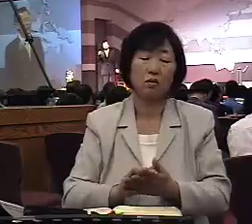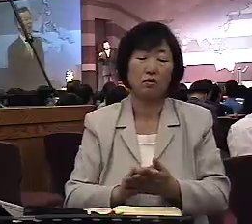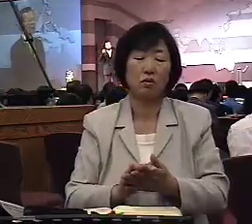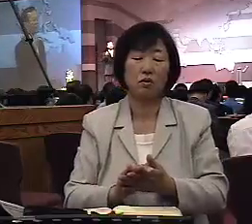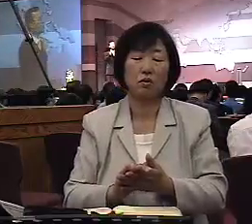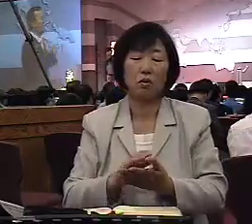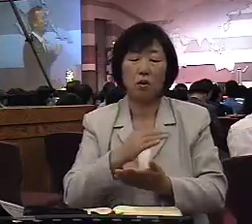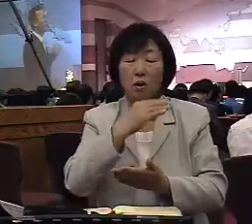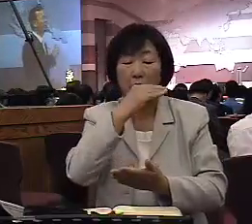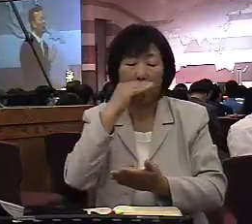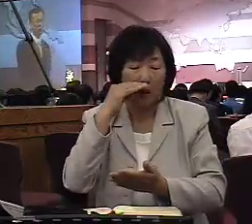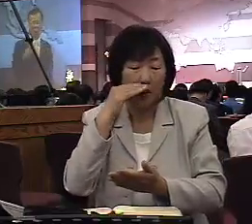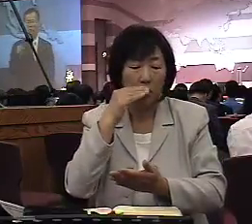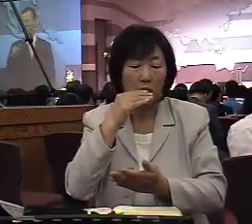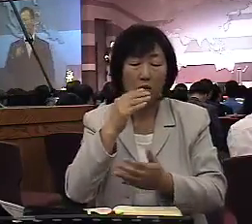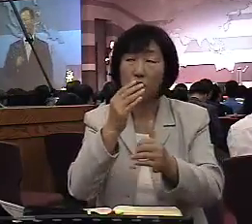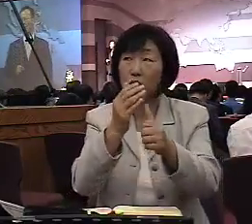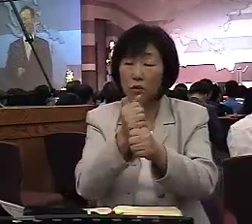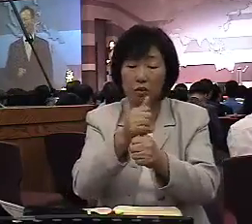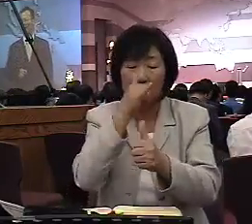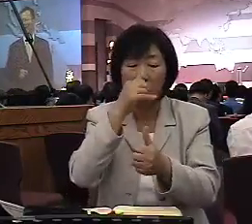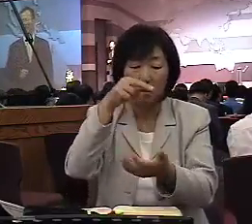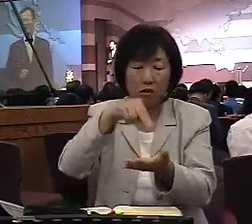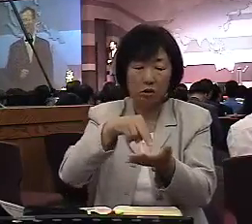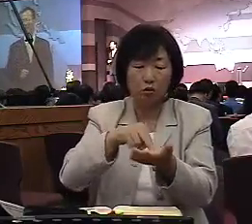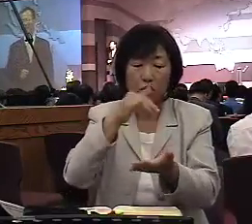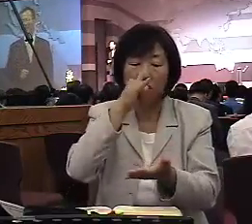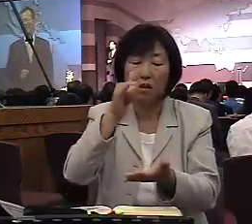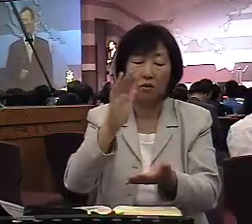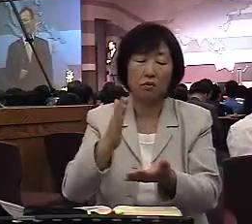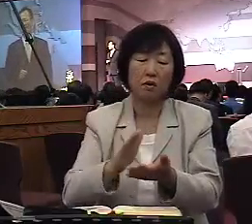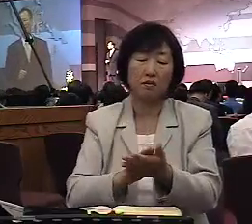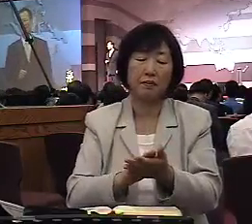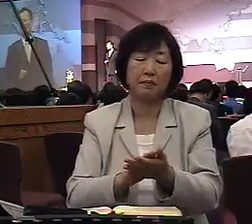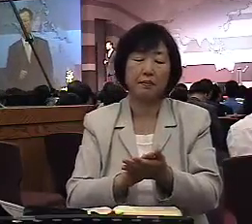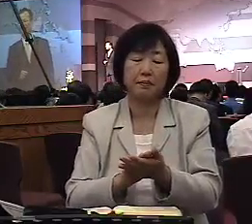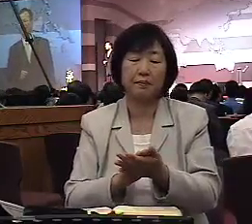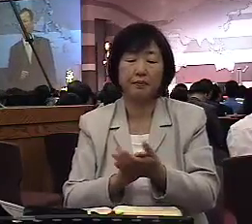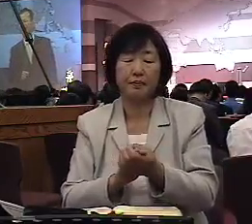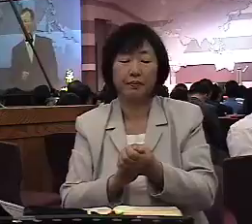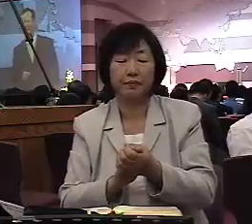옳은 것을 바로 붙잡을 수 있도록 설 수 있어야 합니다.